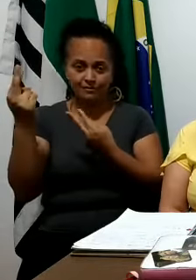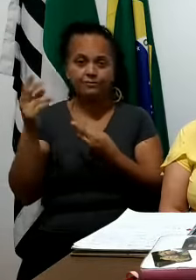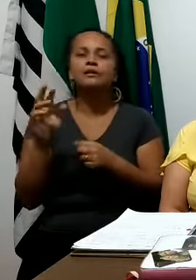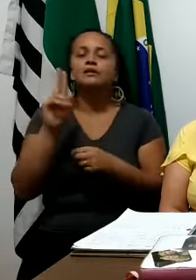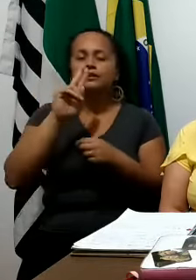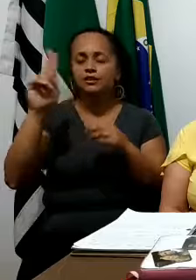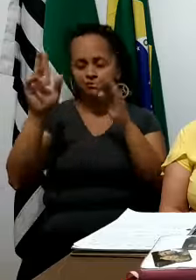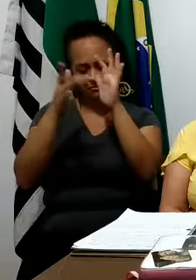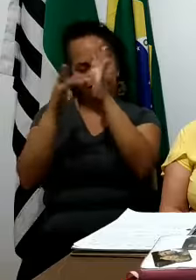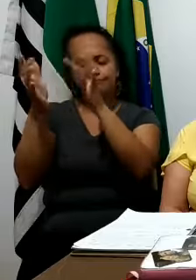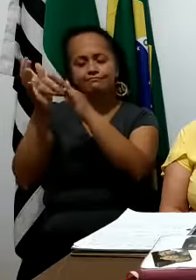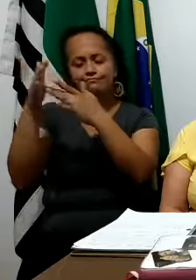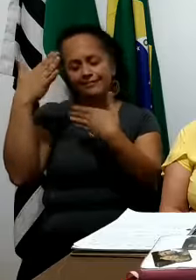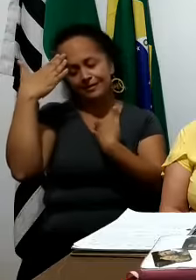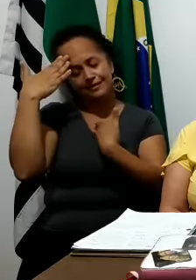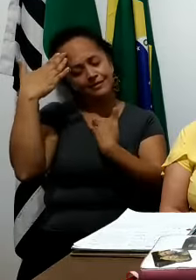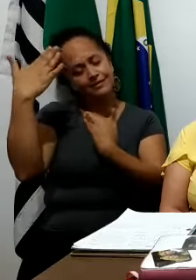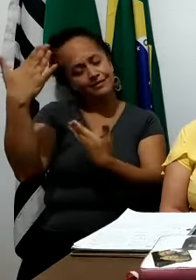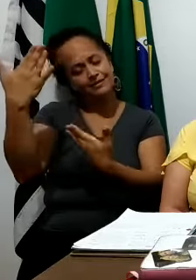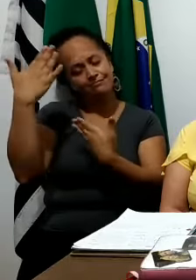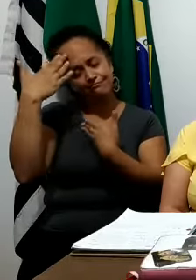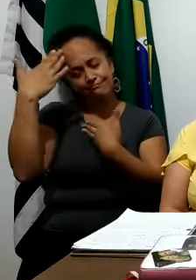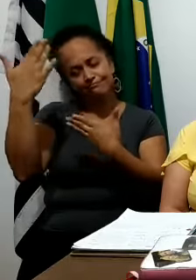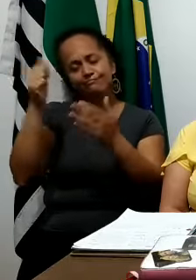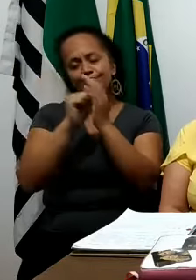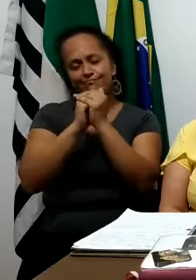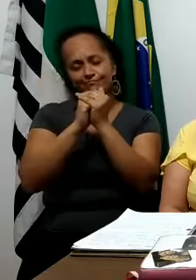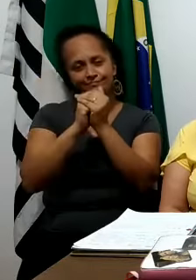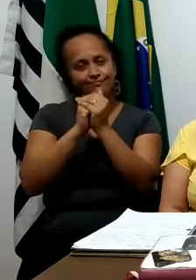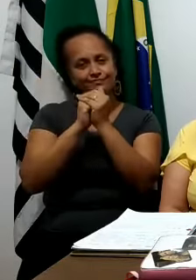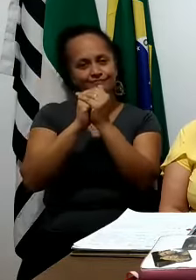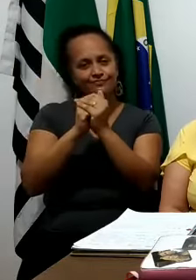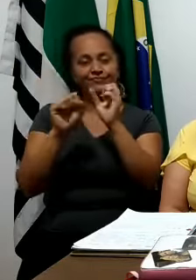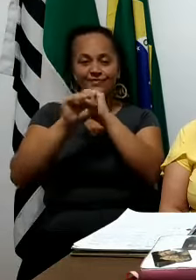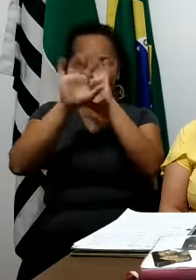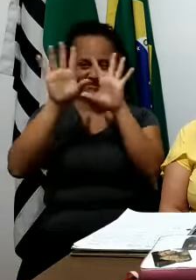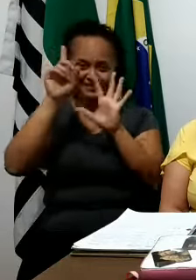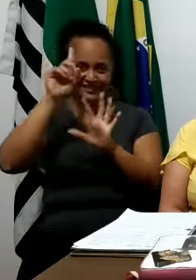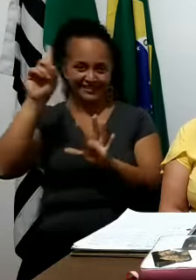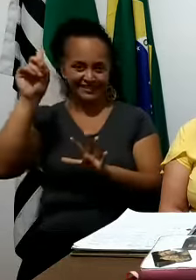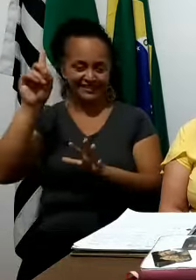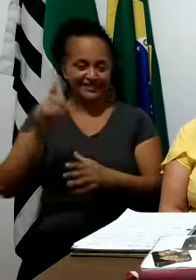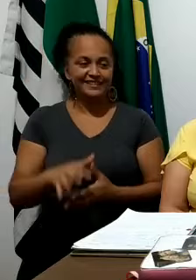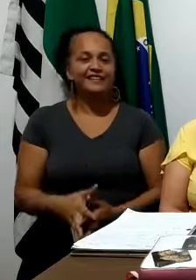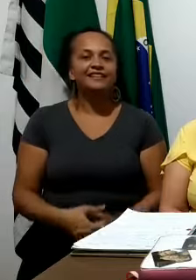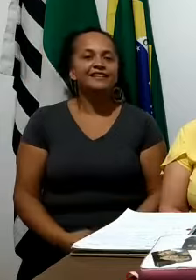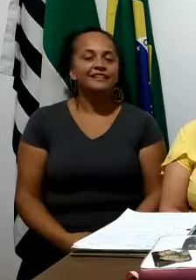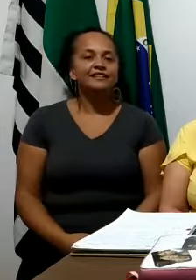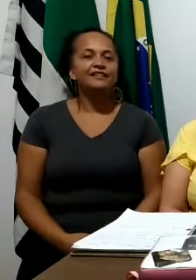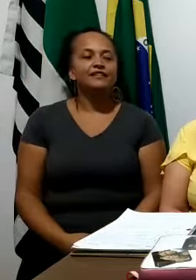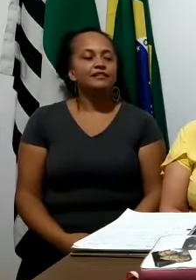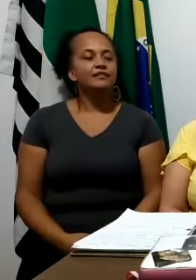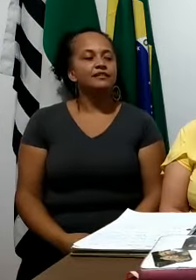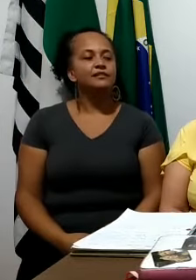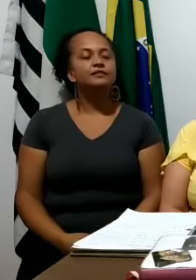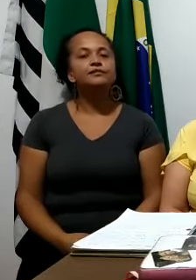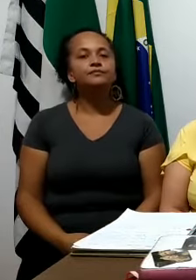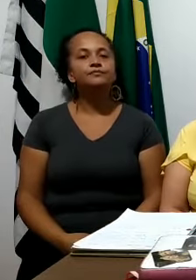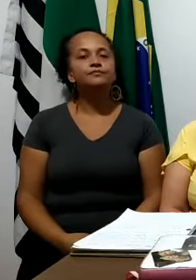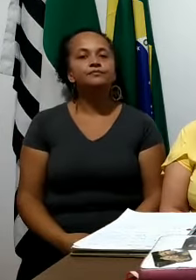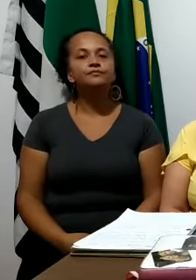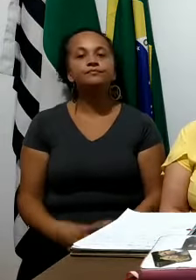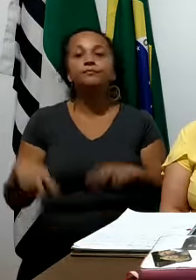nome de Jesus, nós já te agradecemos, amém. Glória a Deus, Pai. Glória a Deus, irmãos.